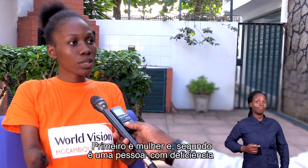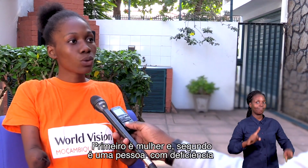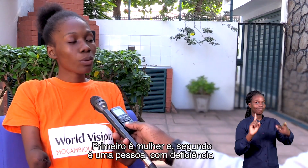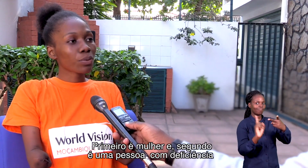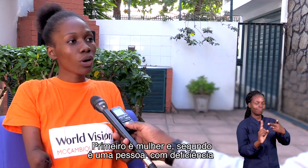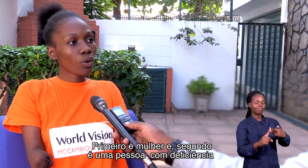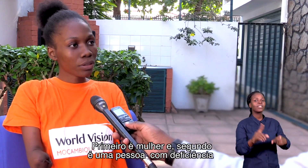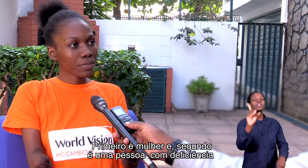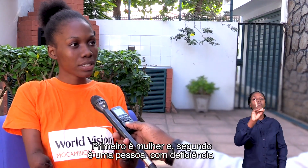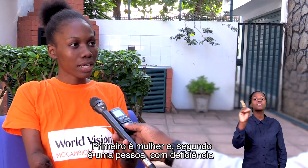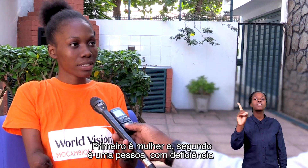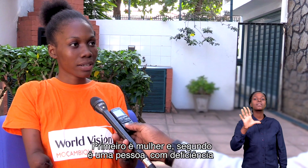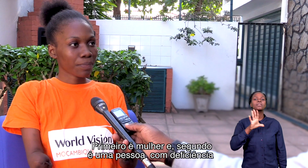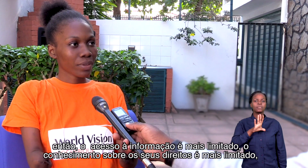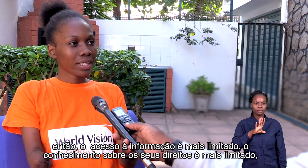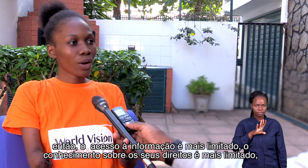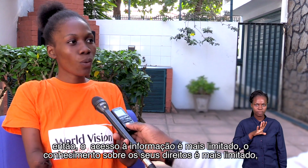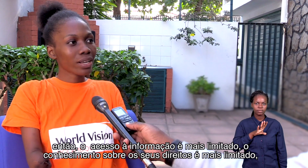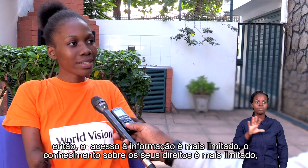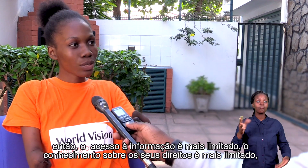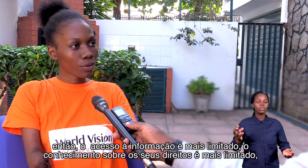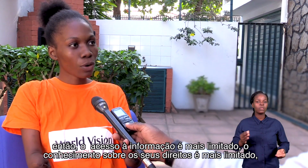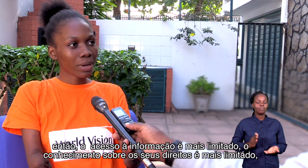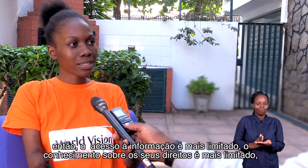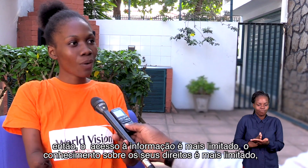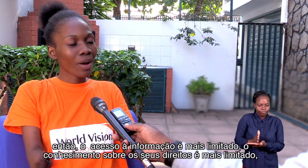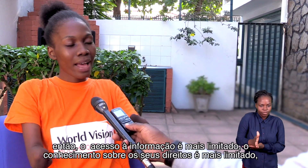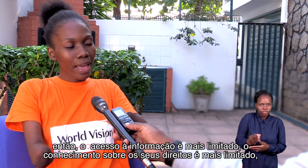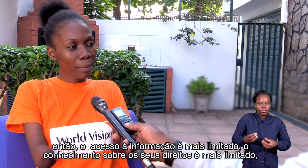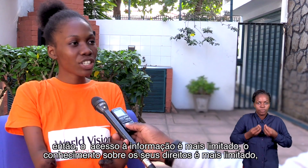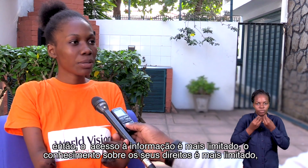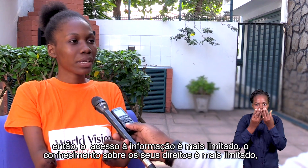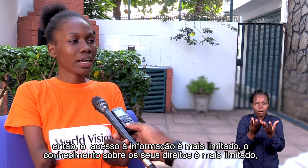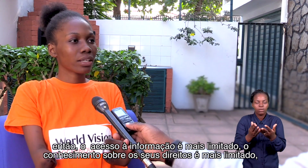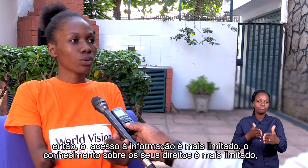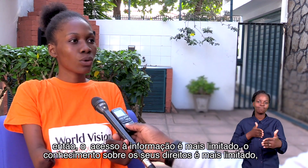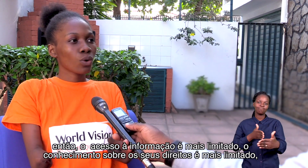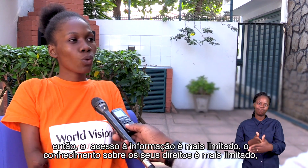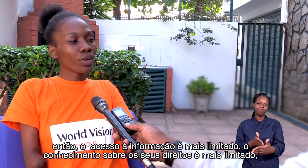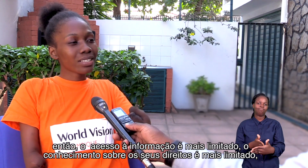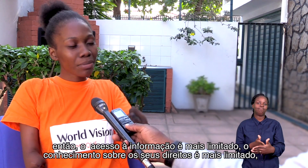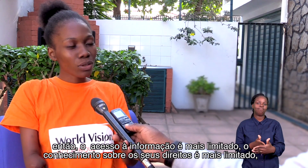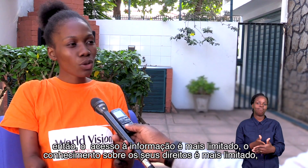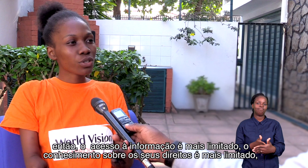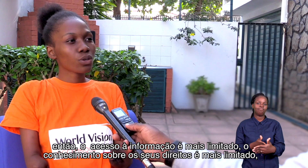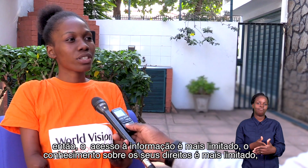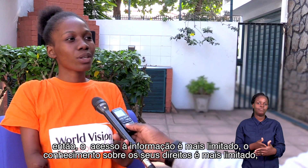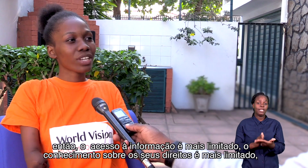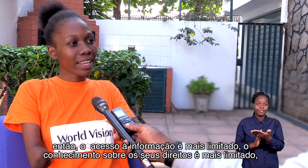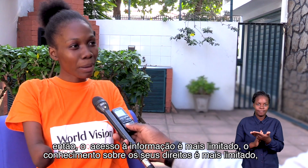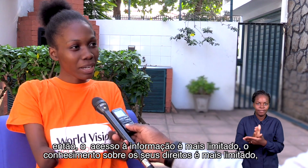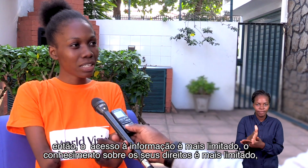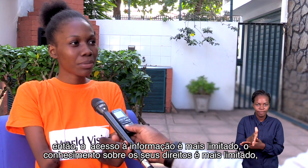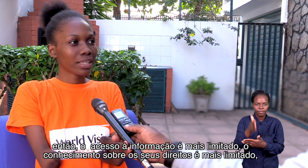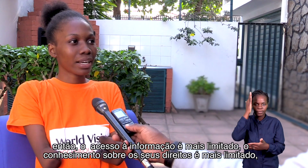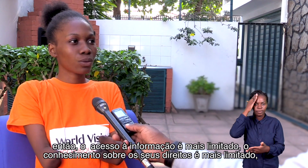e segundo, é uma pessoa com deficiência. Então, o acesso à informação é mais limitado, o conhecimento sobre os seus direitos